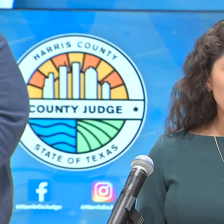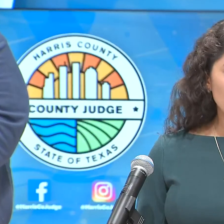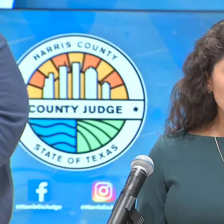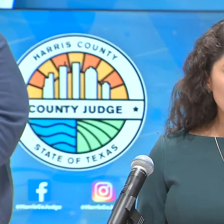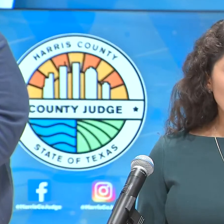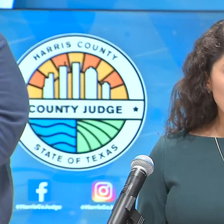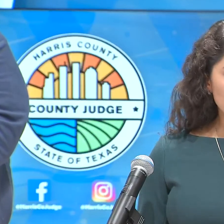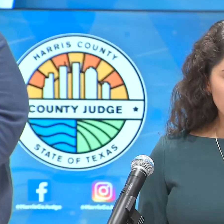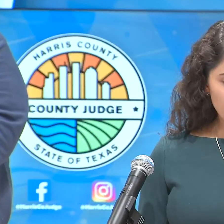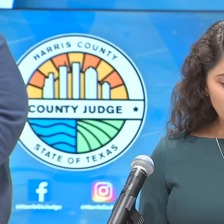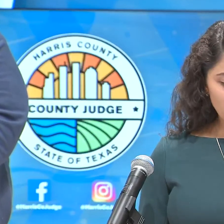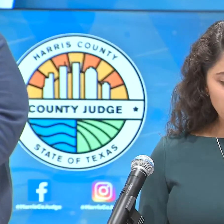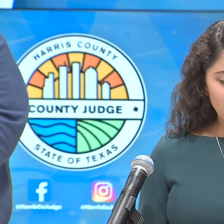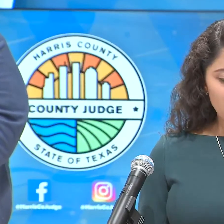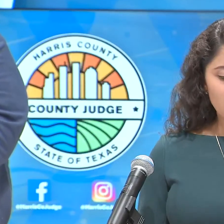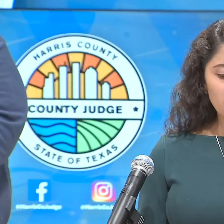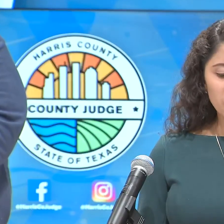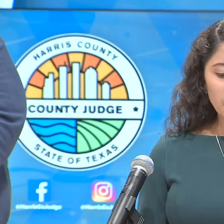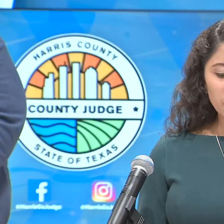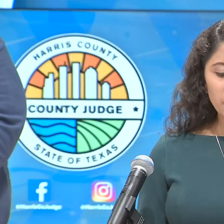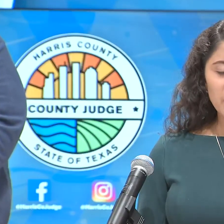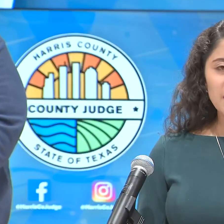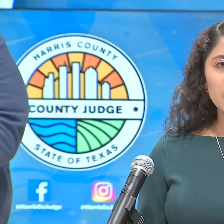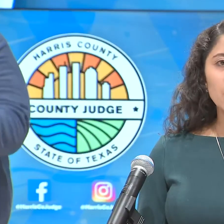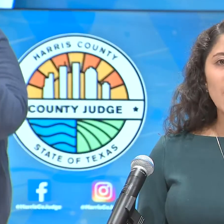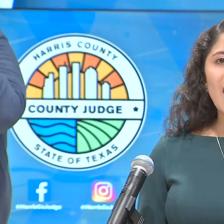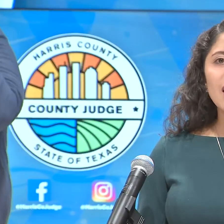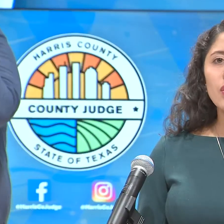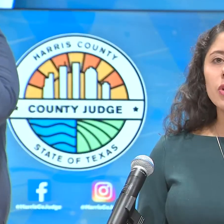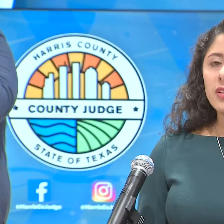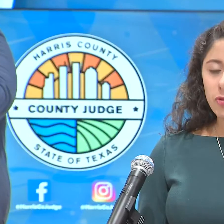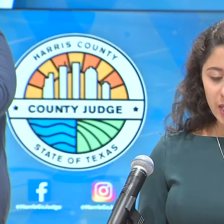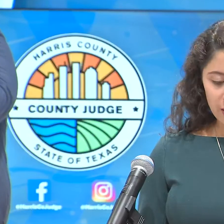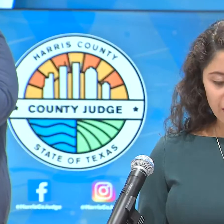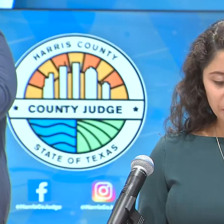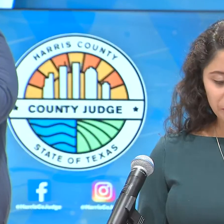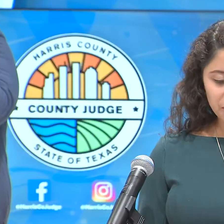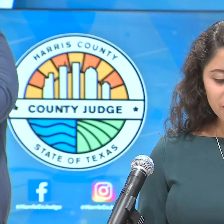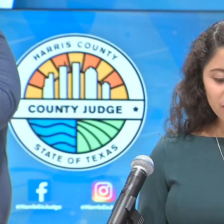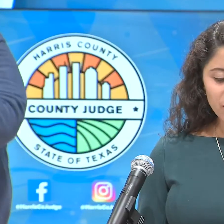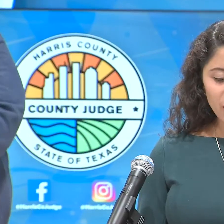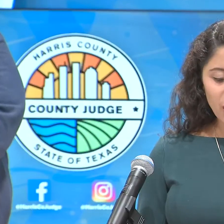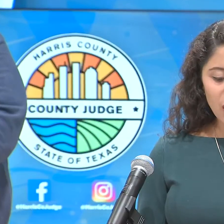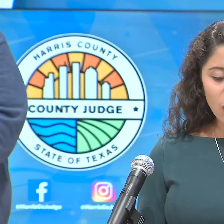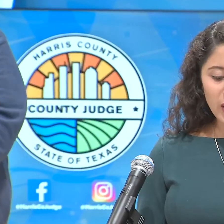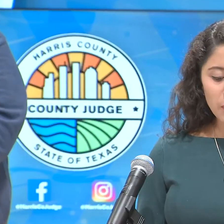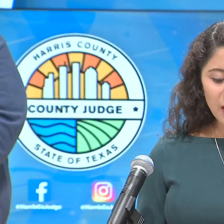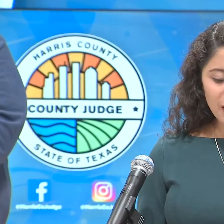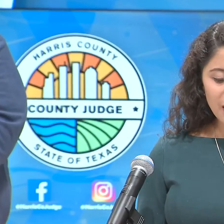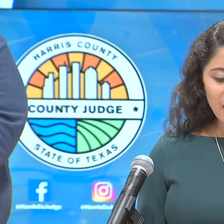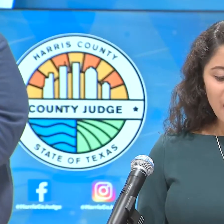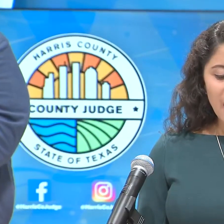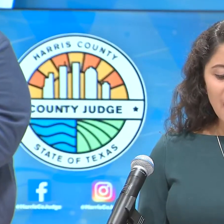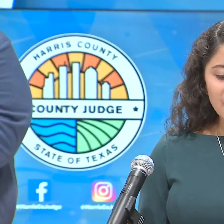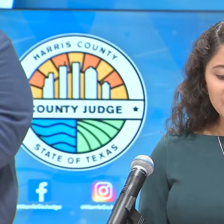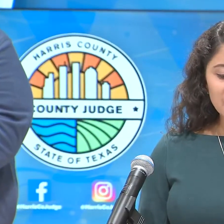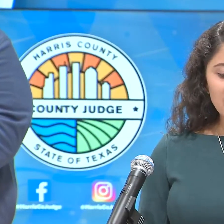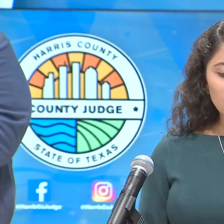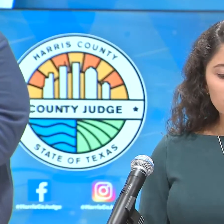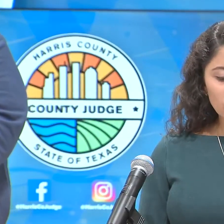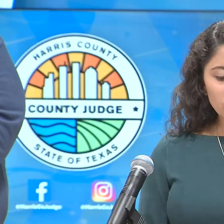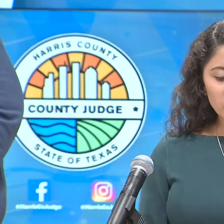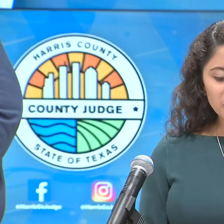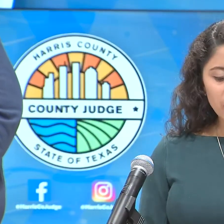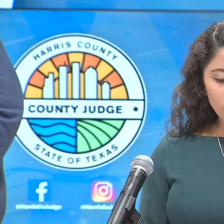estoy diciendo eso, no voy a decir eso, y nos estamos enfrentando a algo diferente. Lo que viene